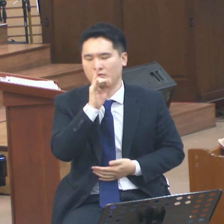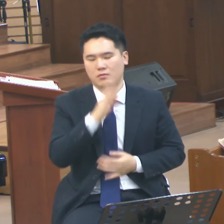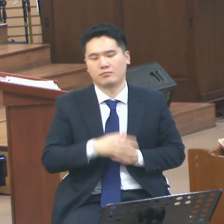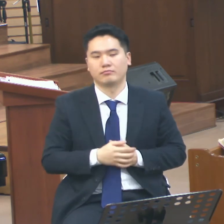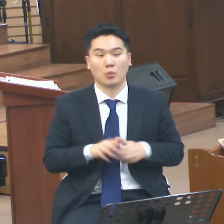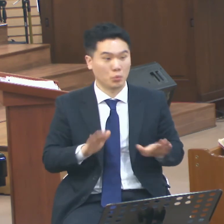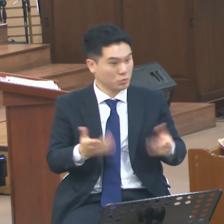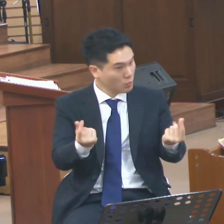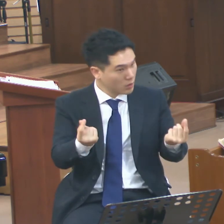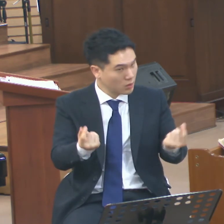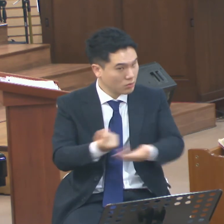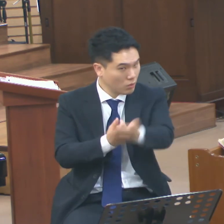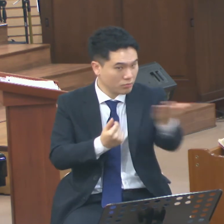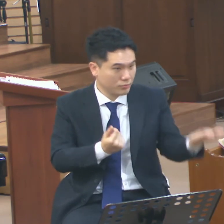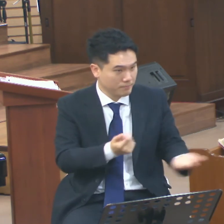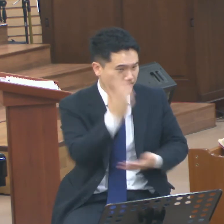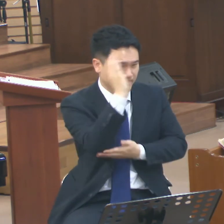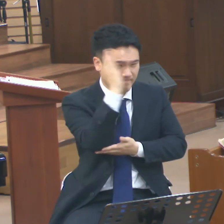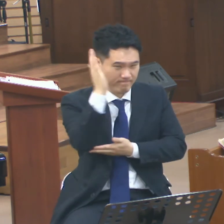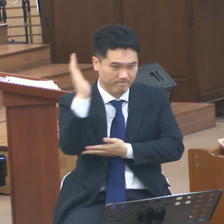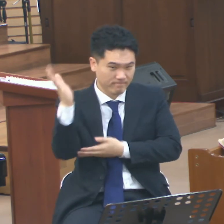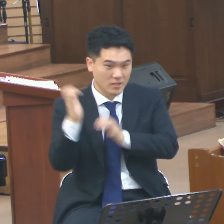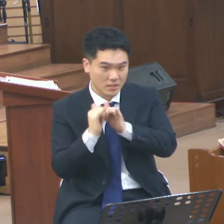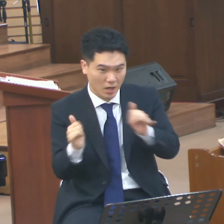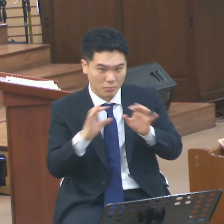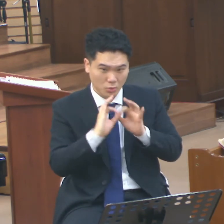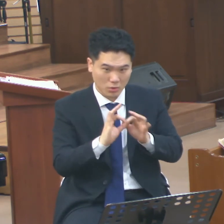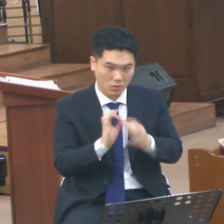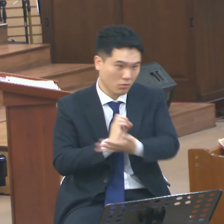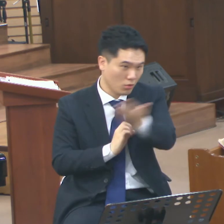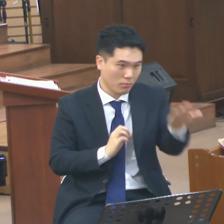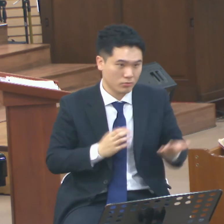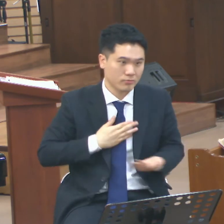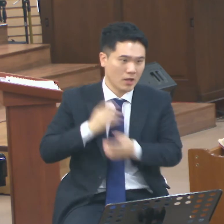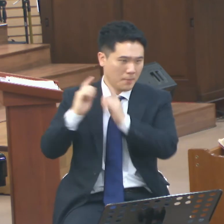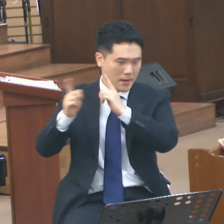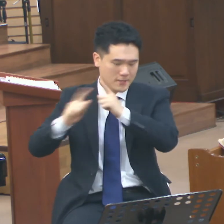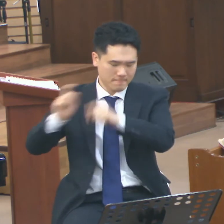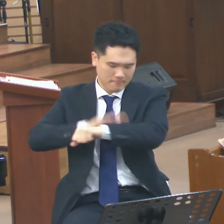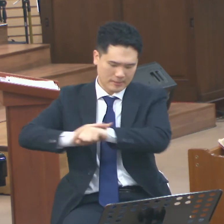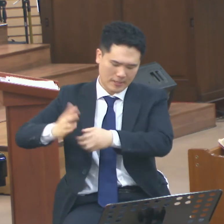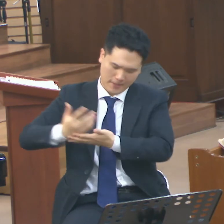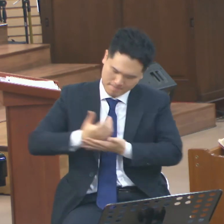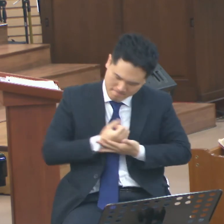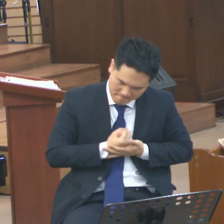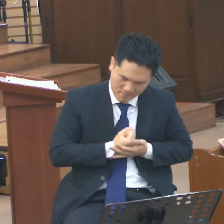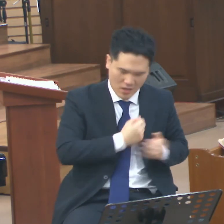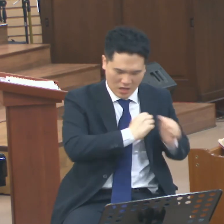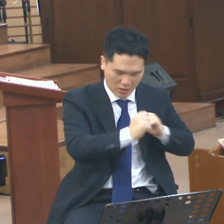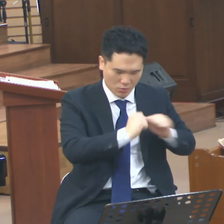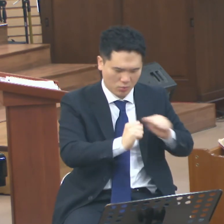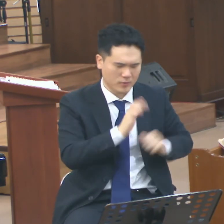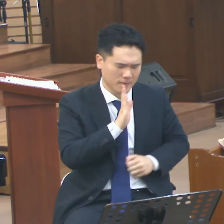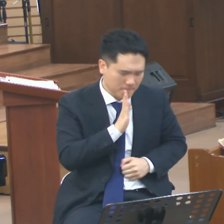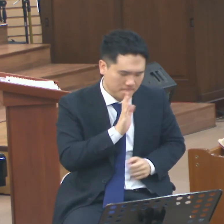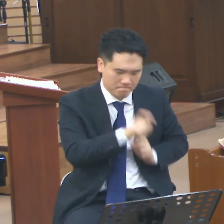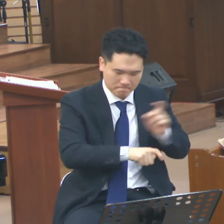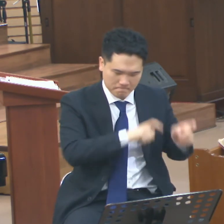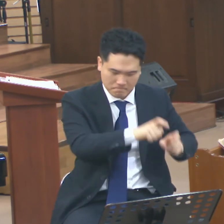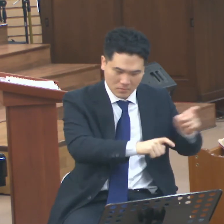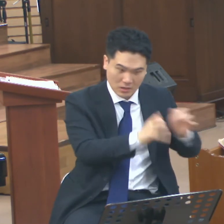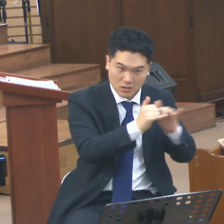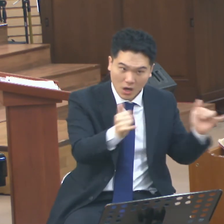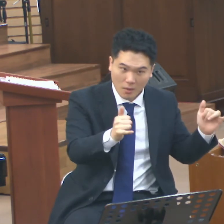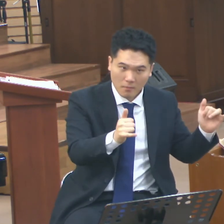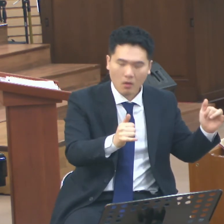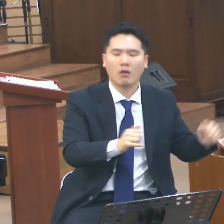설교자를 통해서 뭔가를 듣고 행하려고 하는 사람은 말씀이 들려요. 그런데 행하려고 하는 거하고